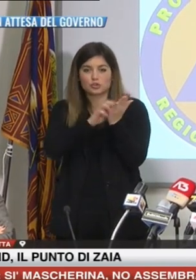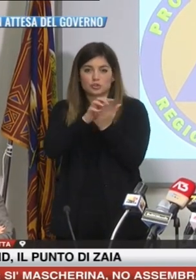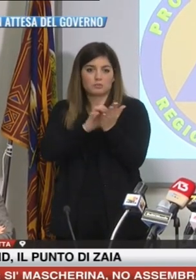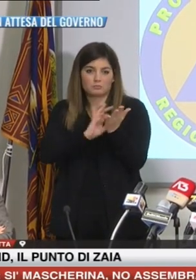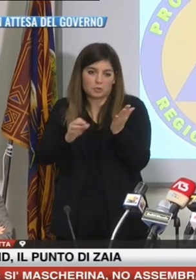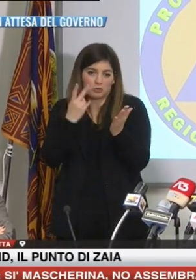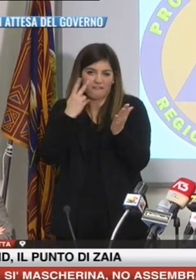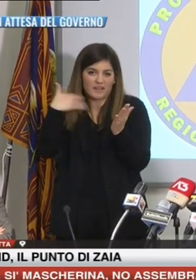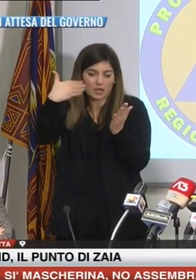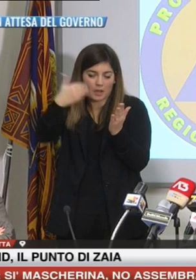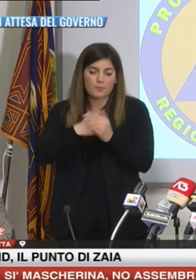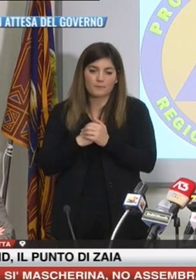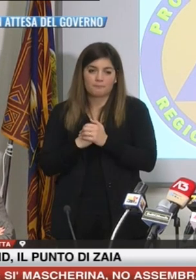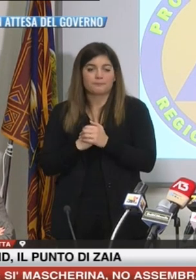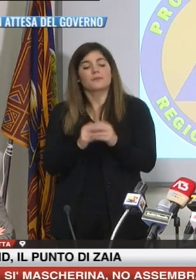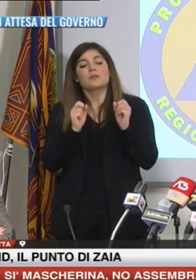Poi,